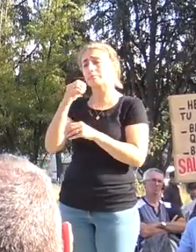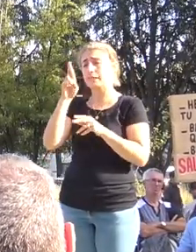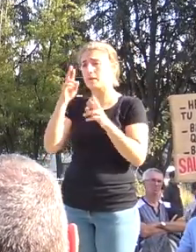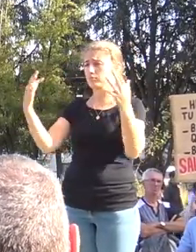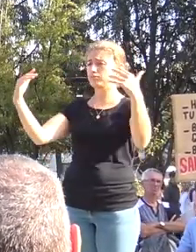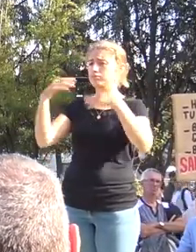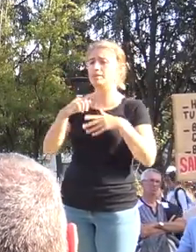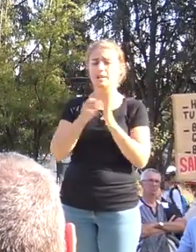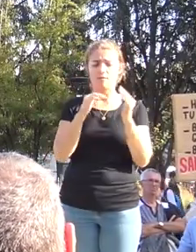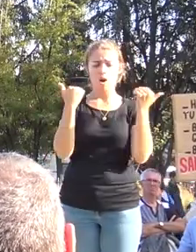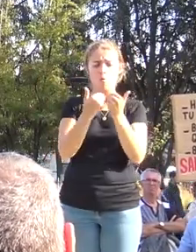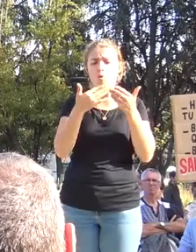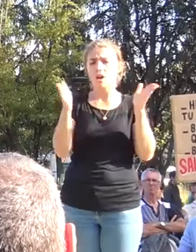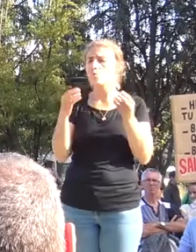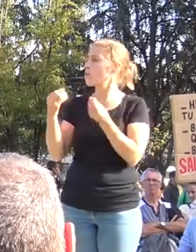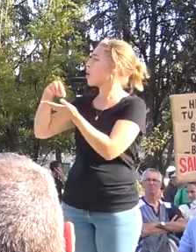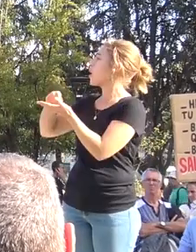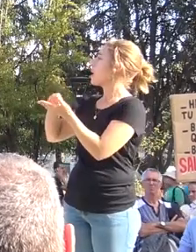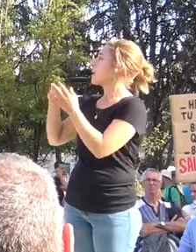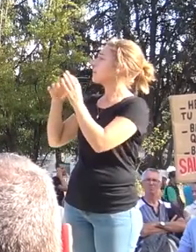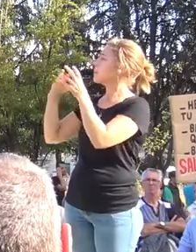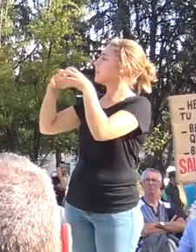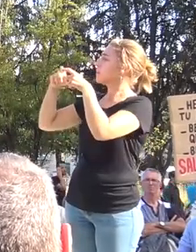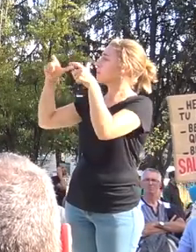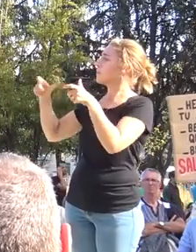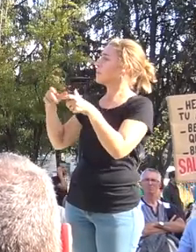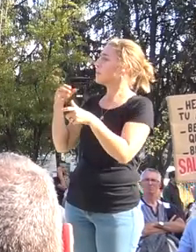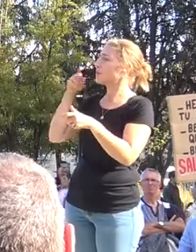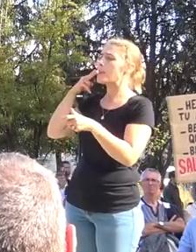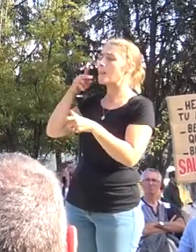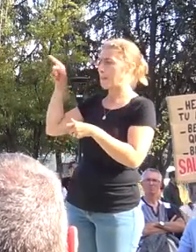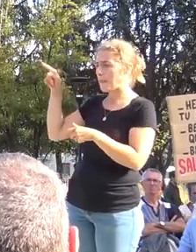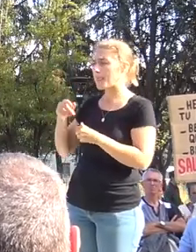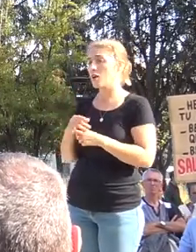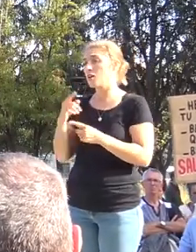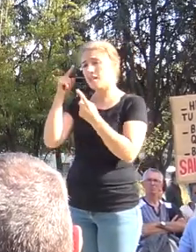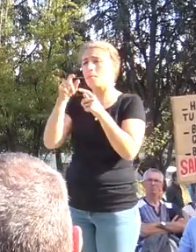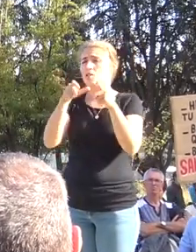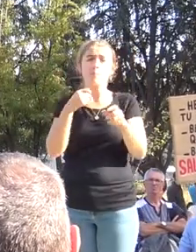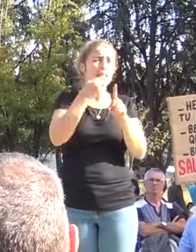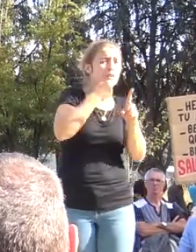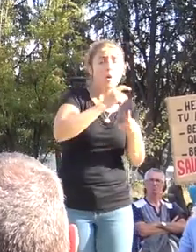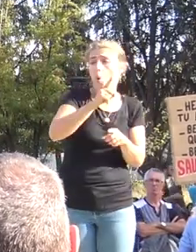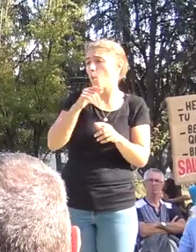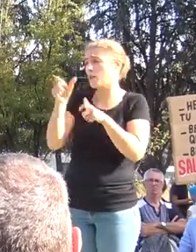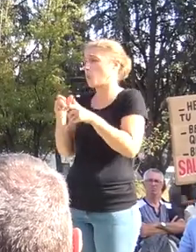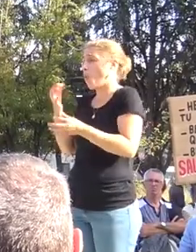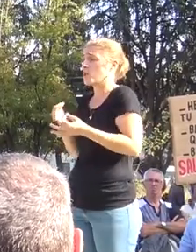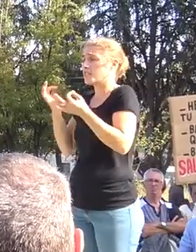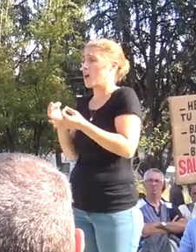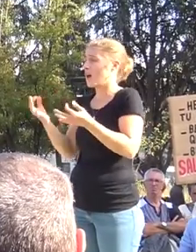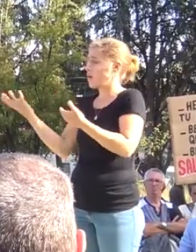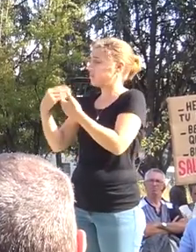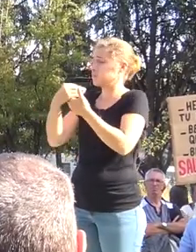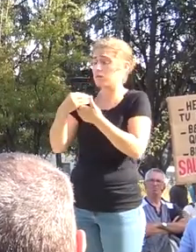ouvert à la Manu, elle est ouverte à tout le monde. C'est pas une journée pour des militants. C'est vraiment une journée pour des gens comme vous, comme moi, parce que nous, en fait, on